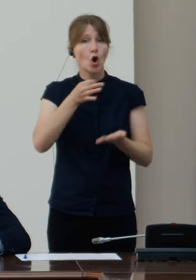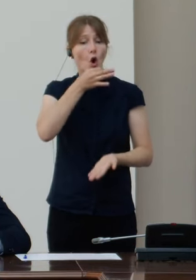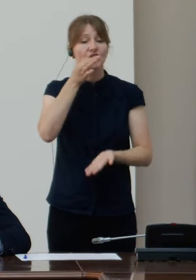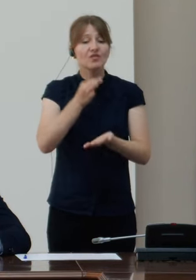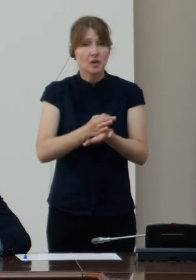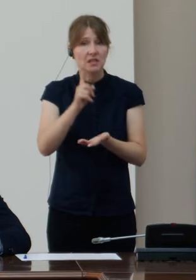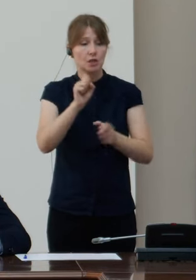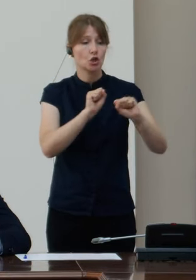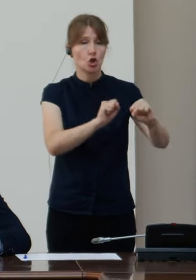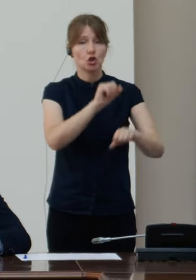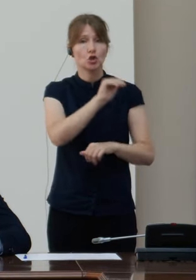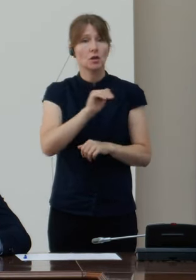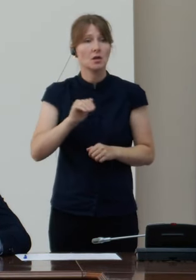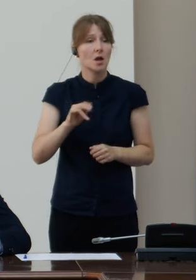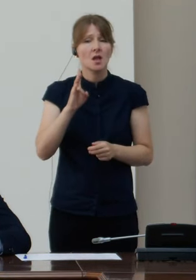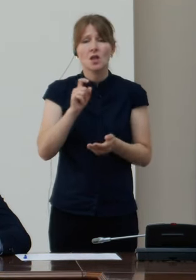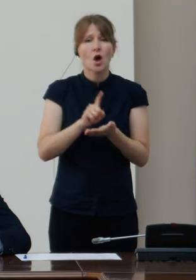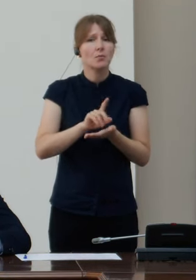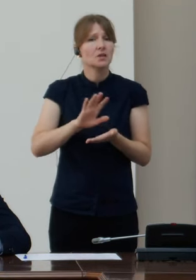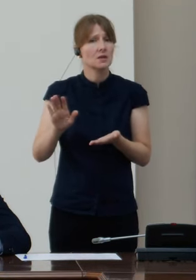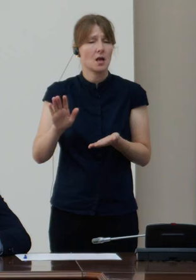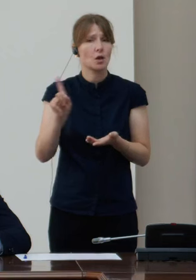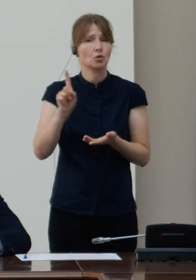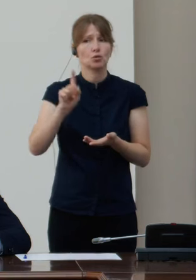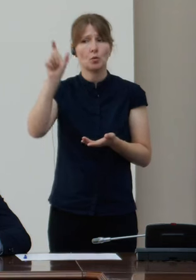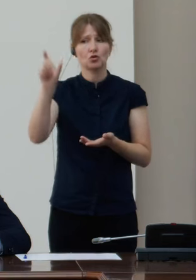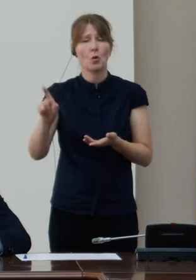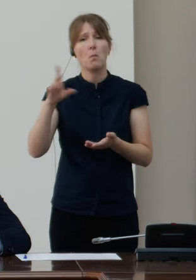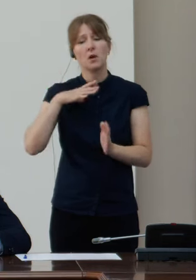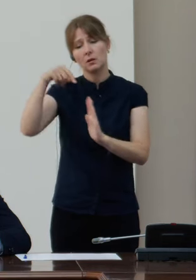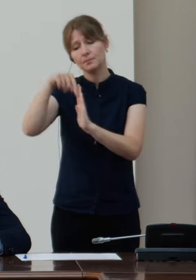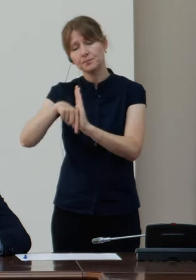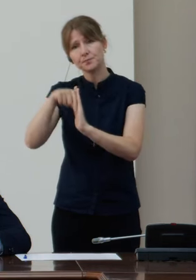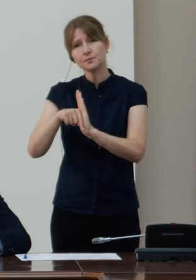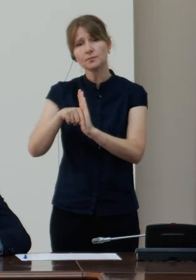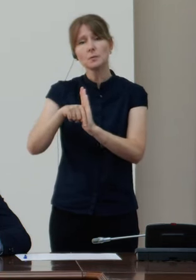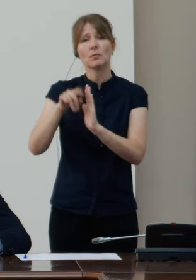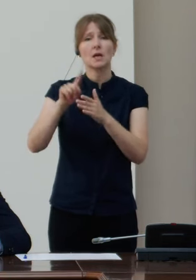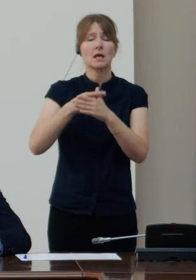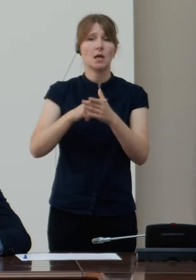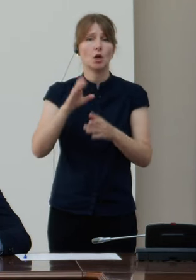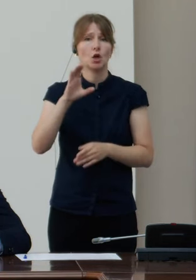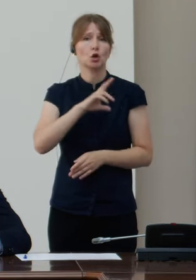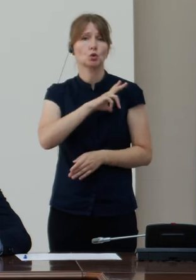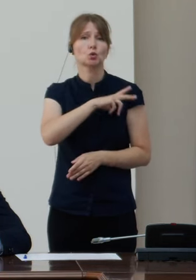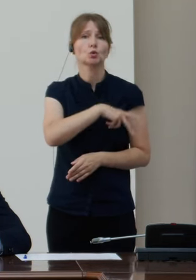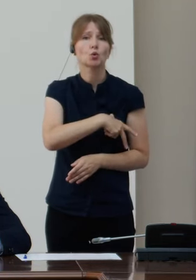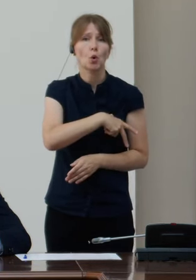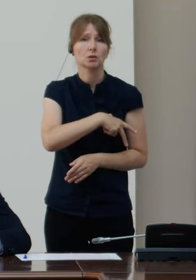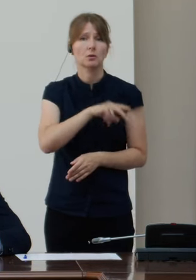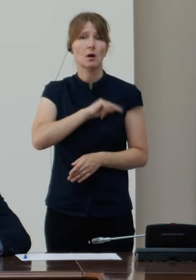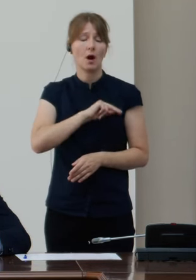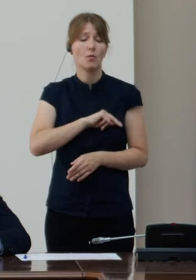copilului, care nu sunt neapărat sau care nu fac neapărat parte din sistemul social. Primii chemați în acest sens